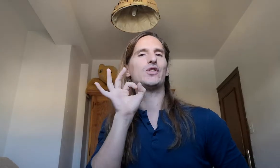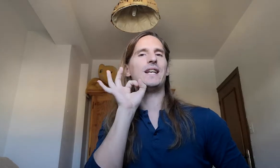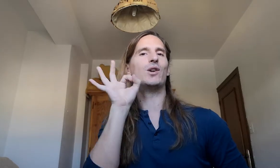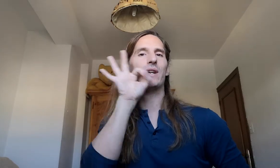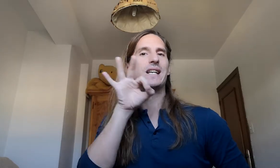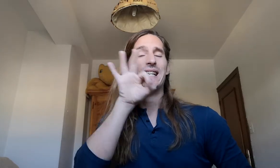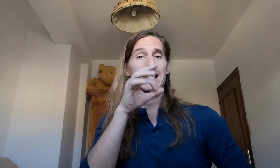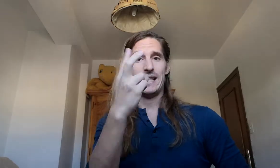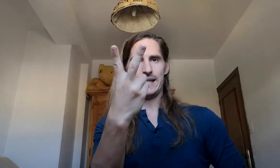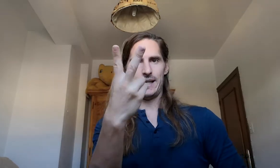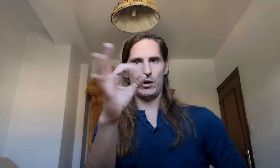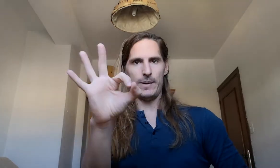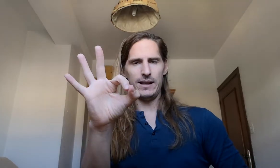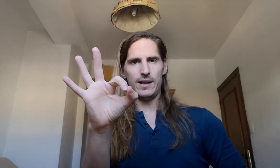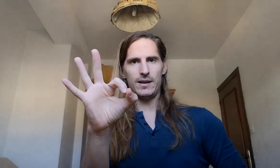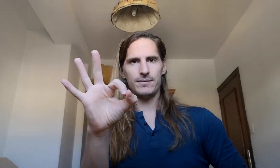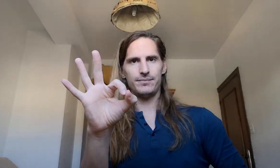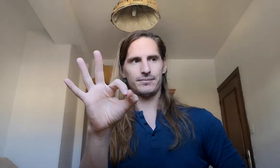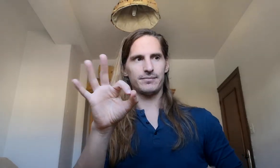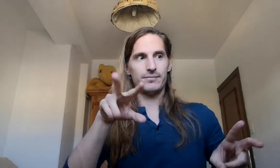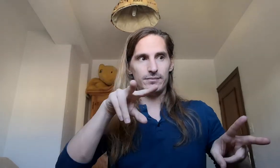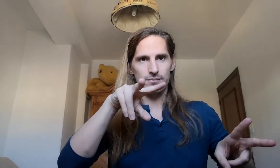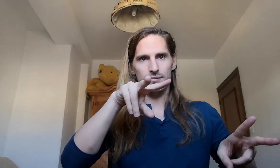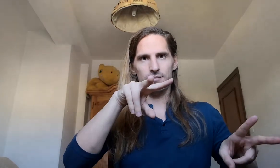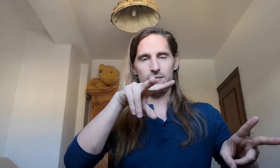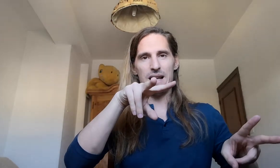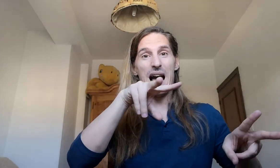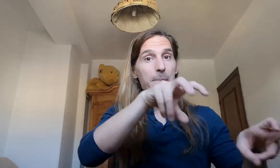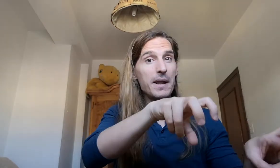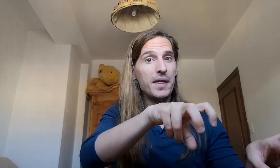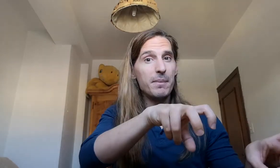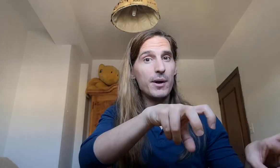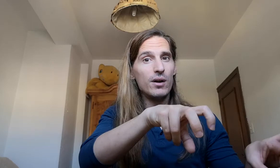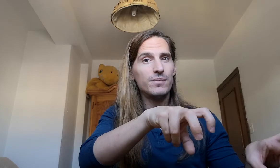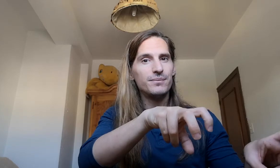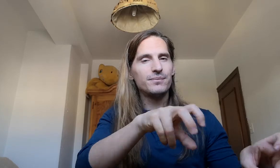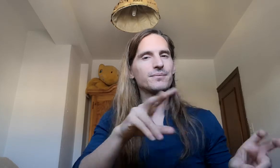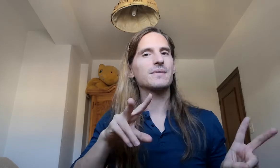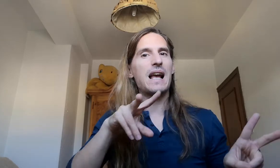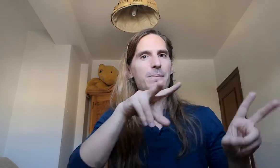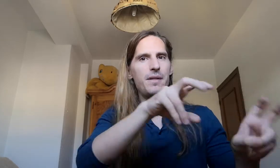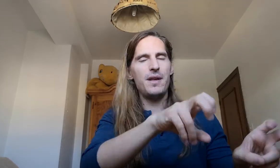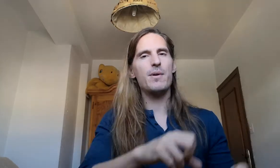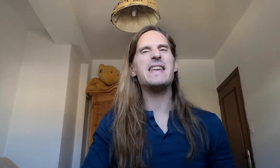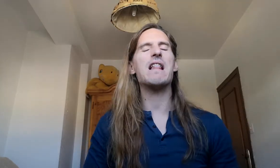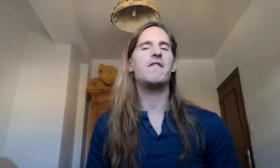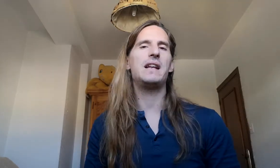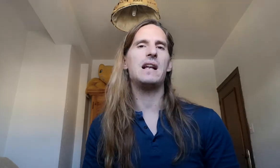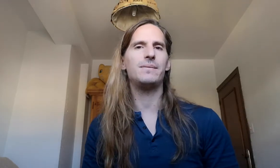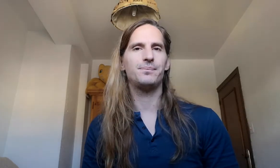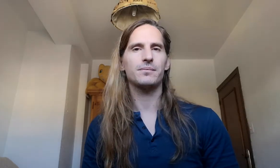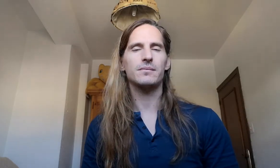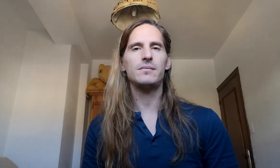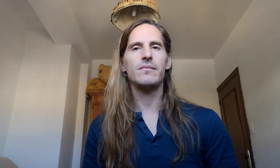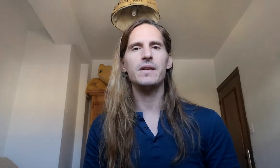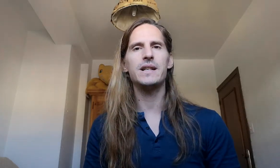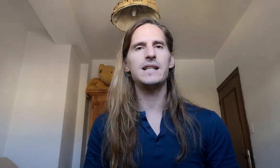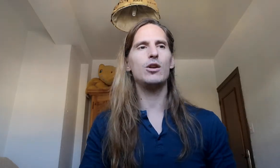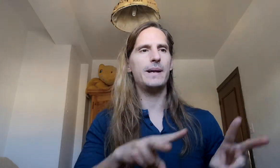siglo. Siglo XX, al principio y al final del siglo XX.